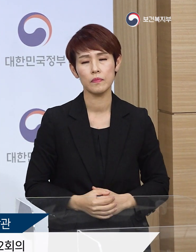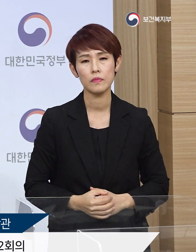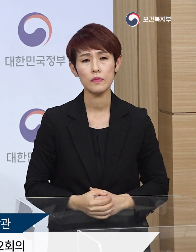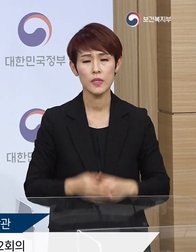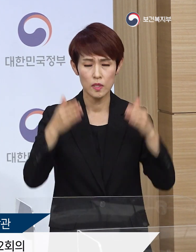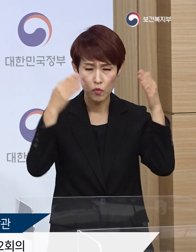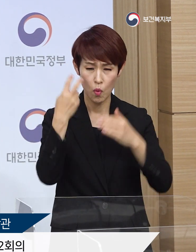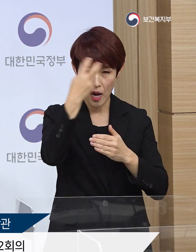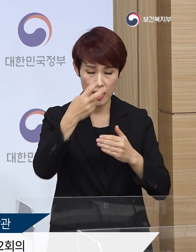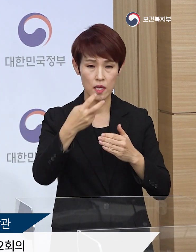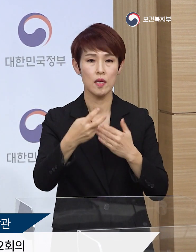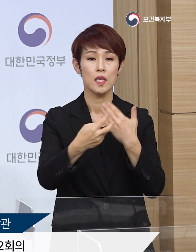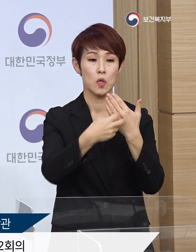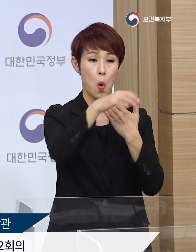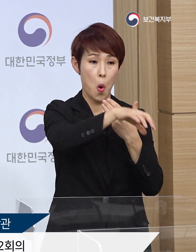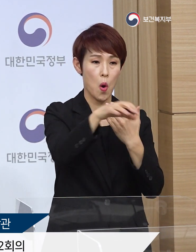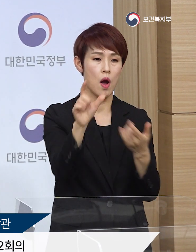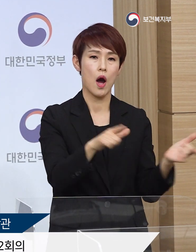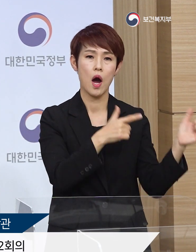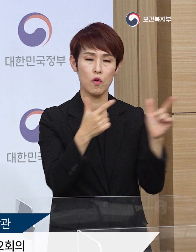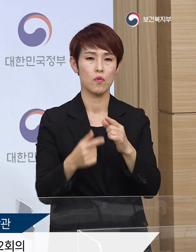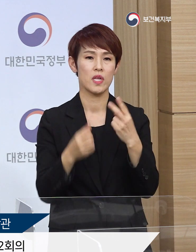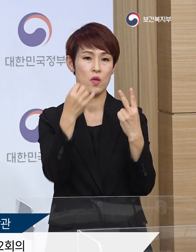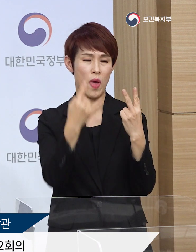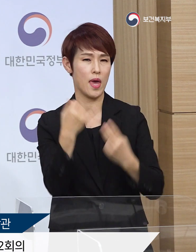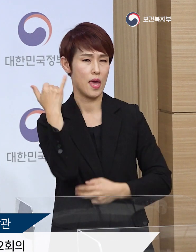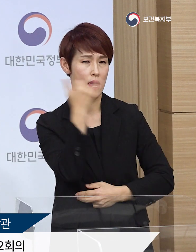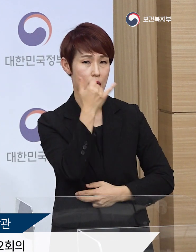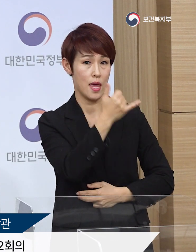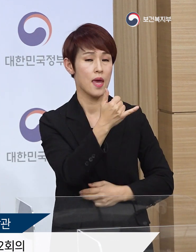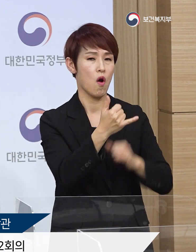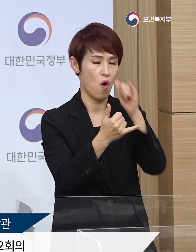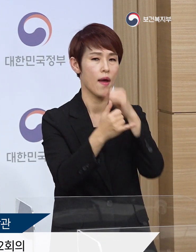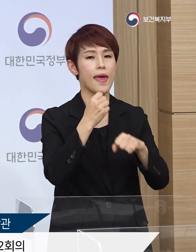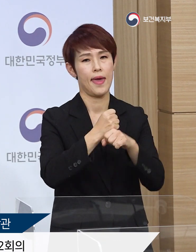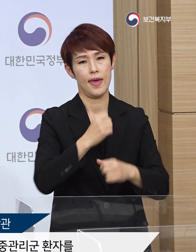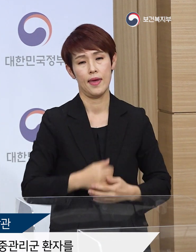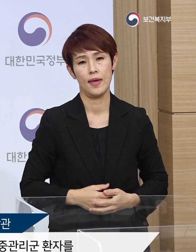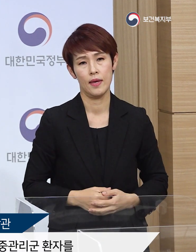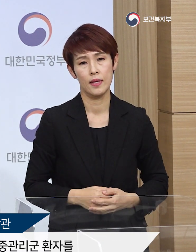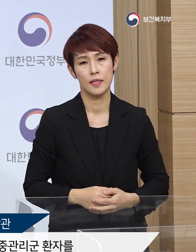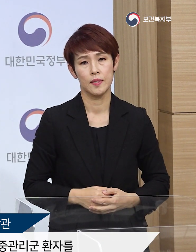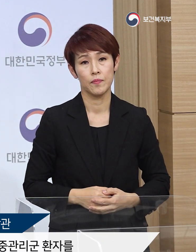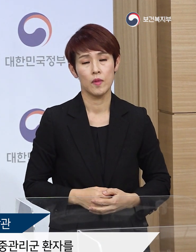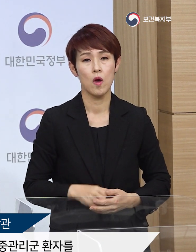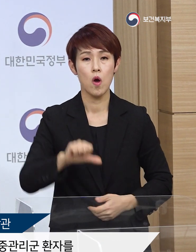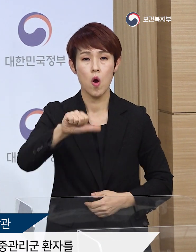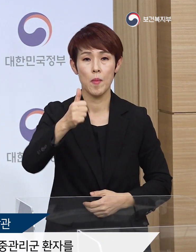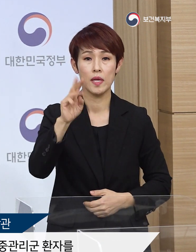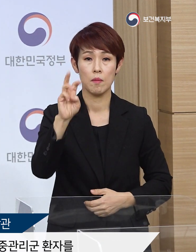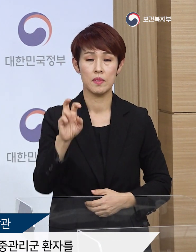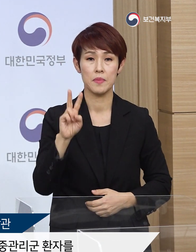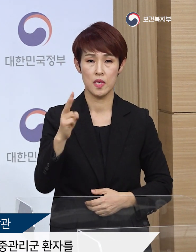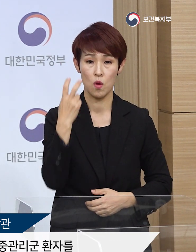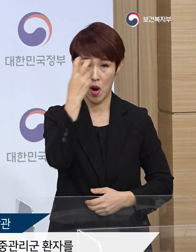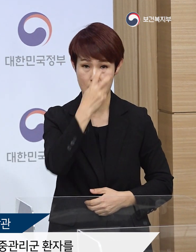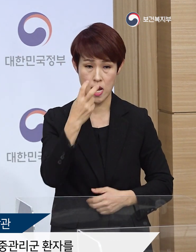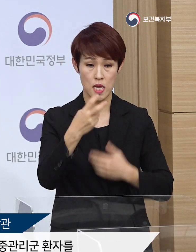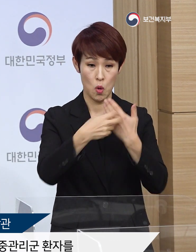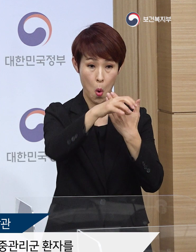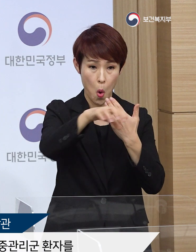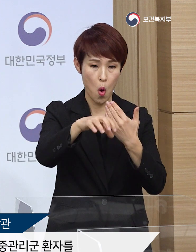같이 관리의료기관에서 하루 2회의 유선 모니터링을 실시합니다. 현재 532개